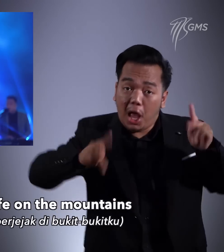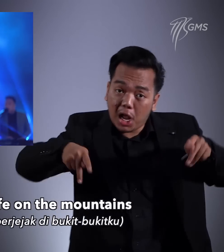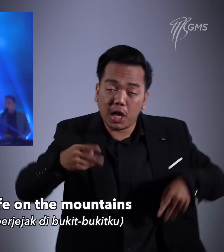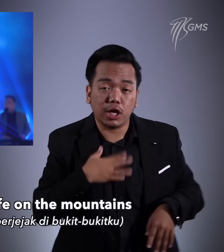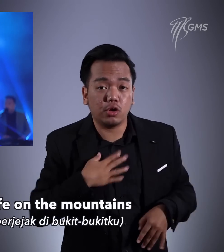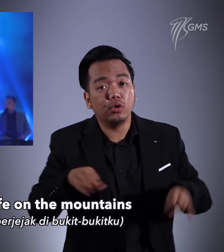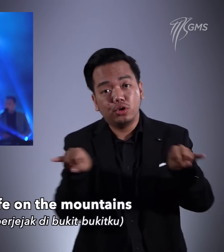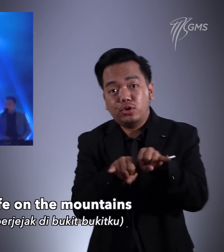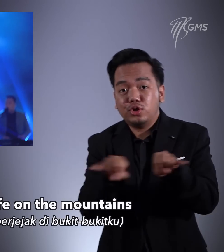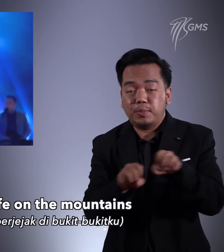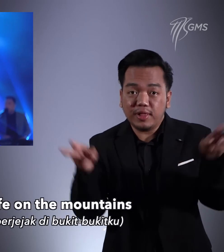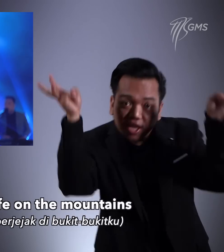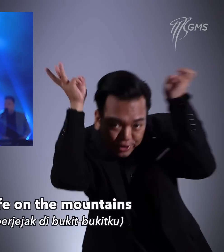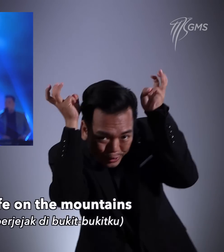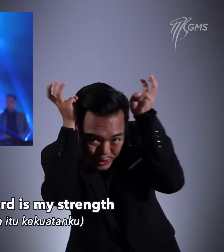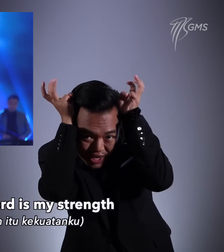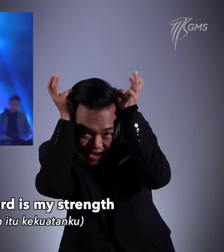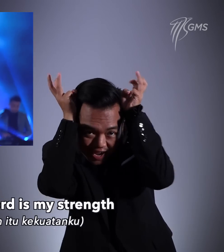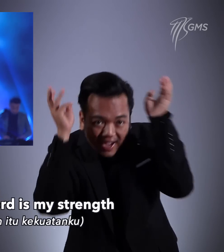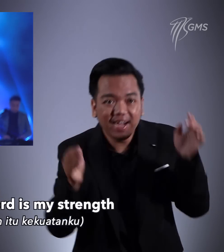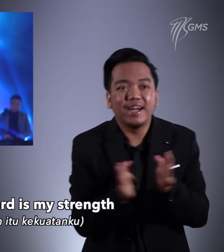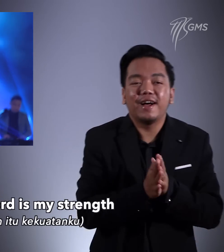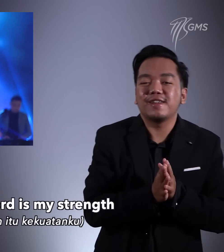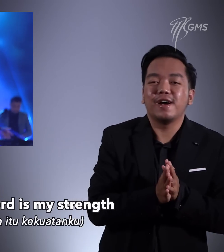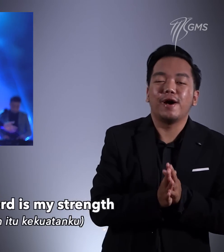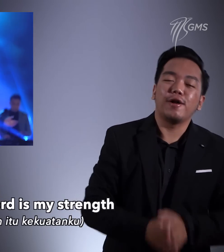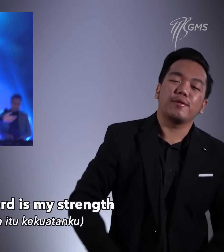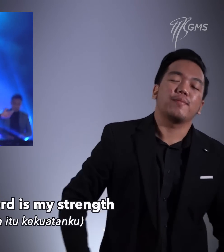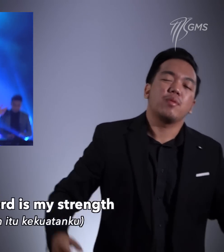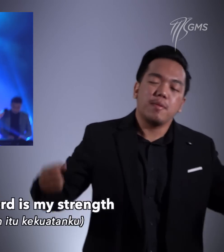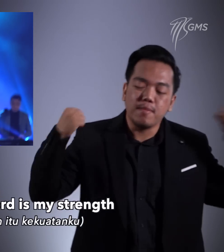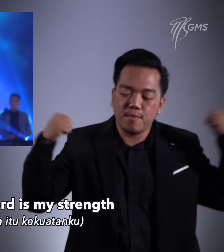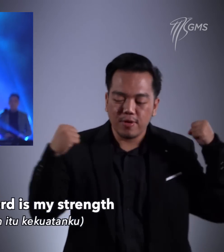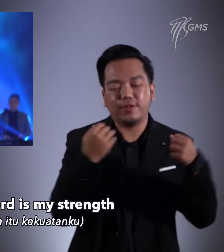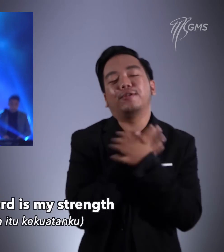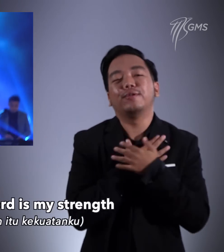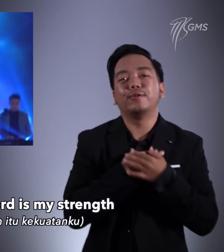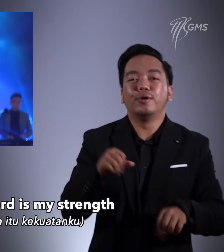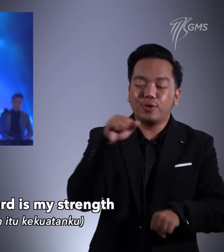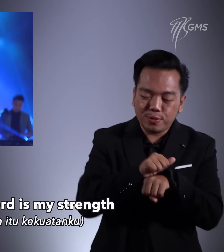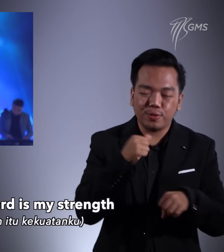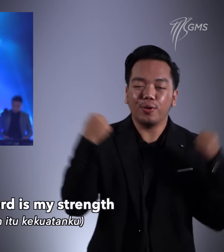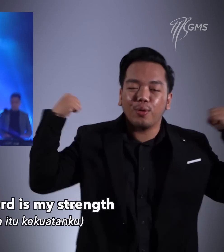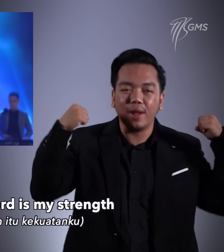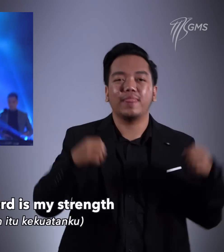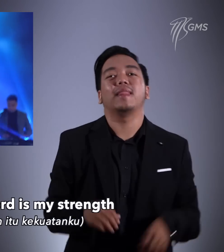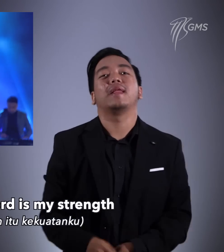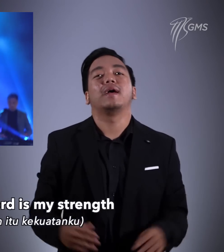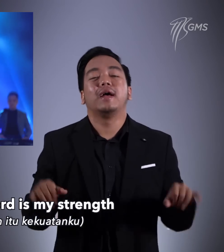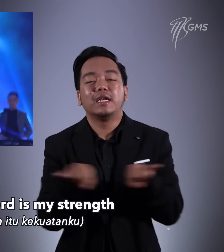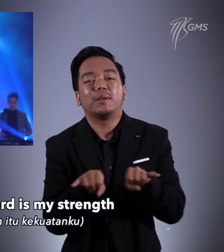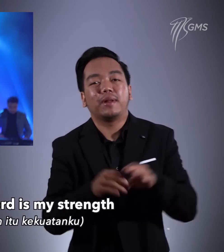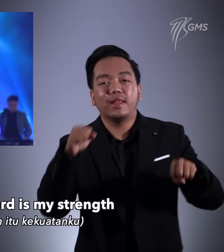me sure-footed as a deer and keeps me safe on the mountains because the